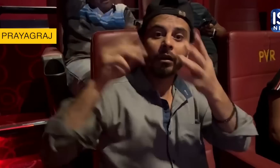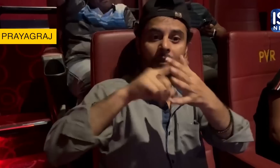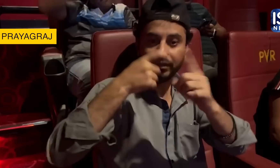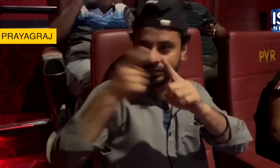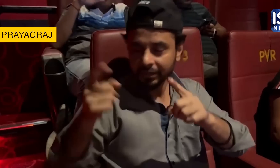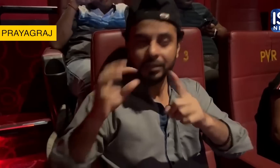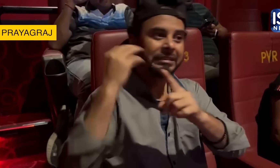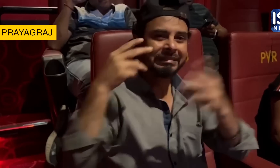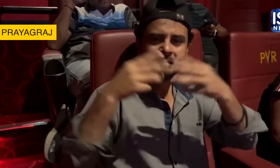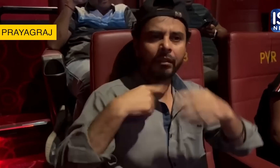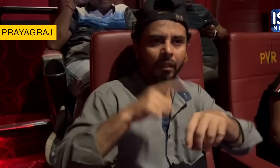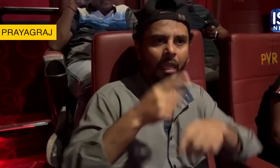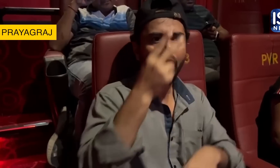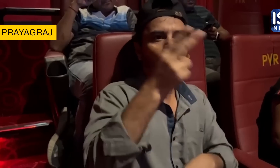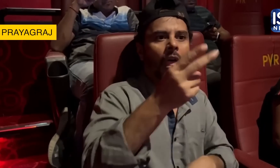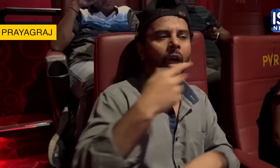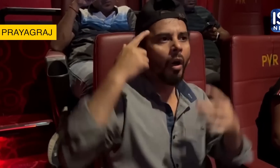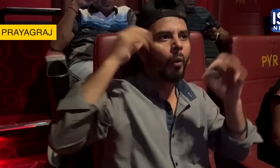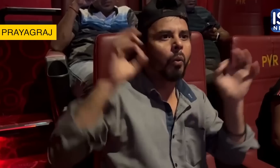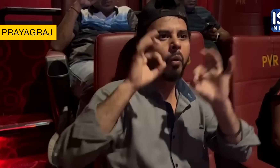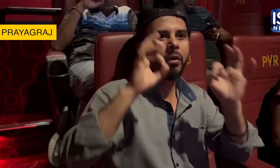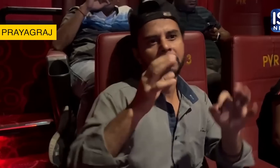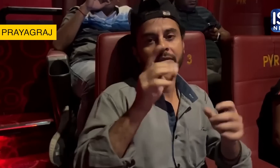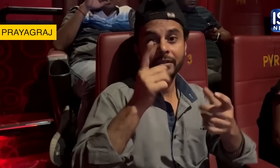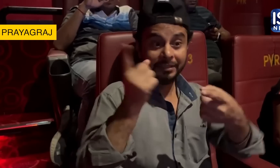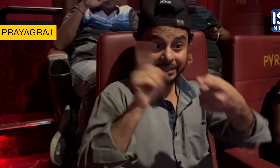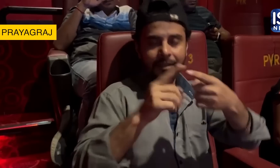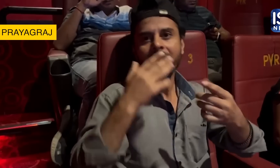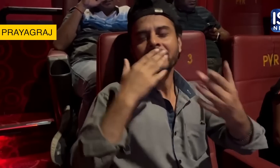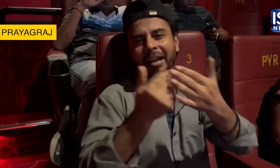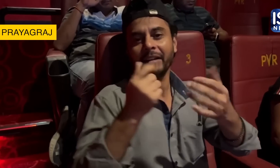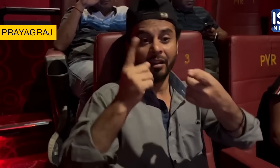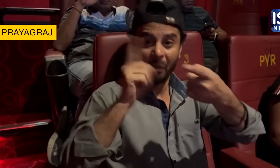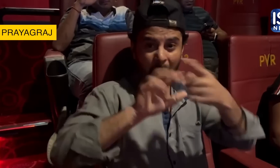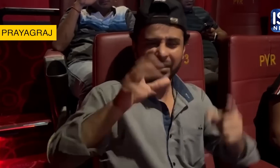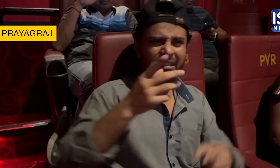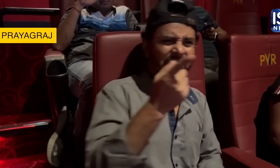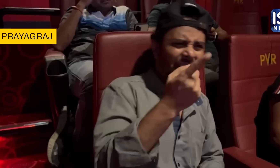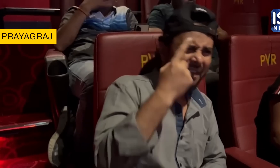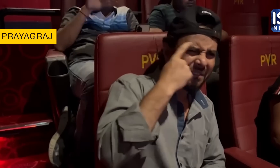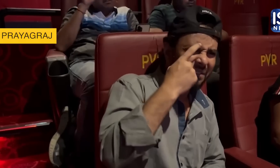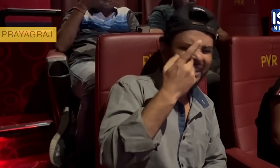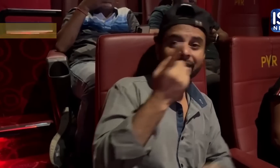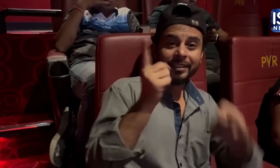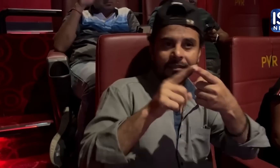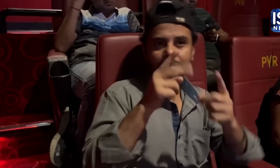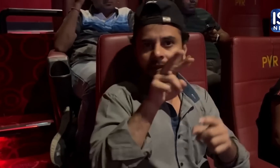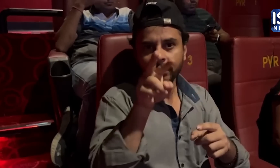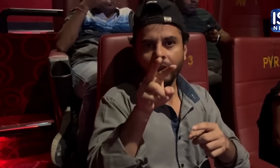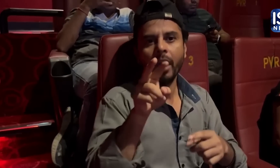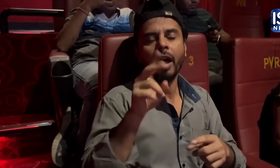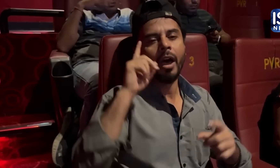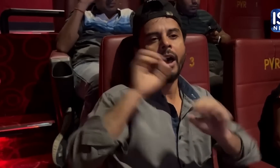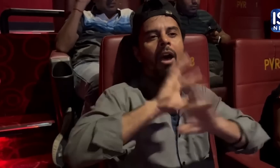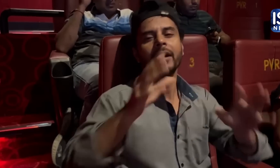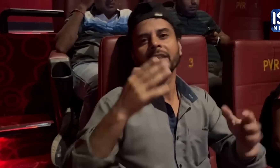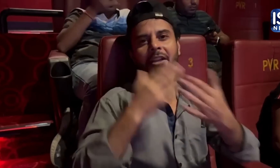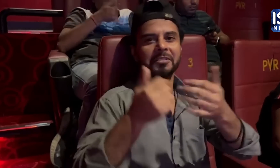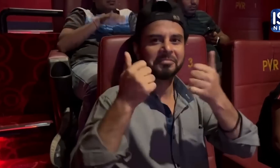यू, मैं मुझे बहुत अच्छा लगा। गदर 1 मैंने देखी थी लेकिन समझ में नहीं आई क्योंकि आईएसएल नहीं था। अब गदर 2 में आईएसएल इंटरप्रिटेशन है, मैं पूरी तरीके से